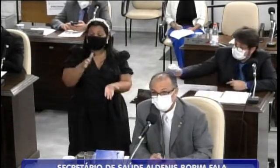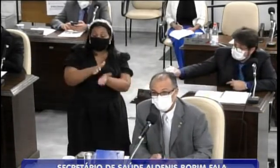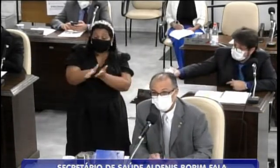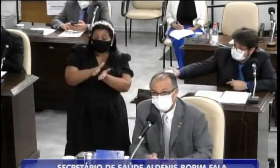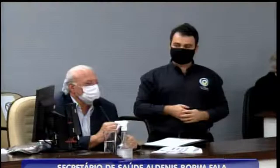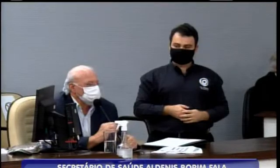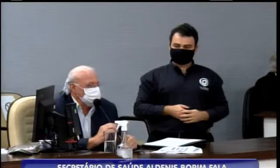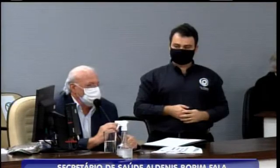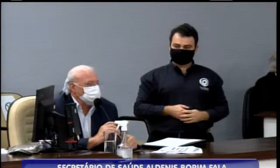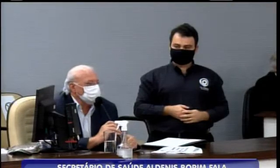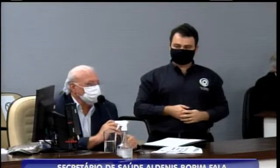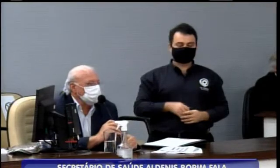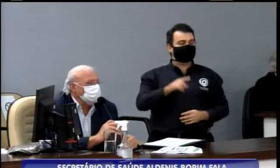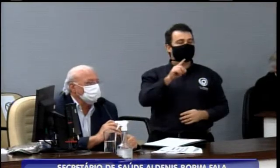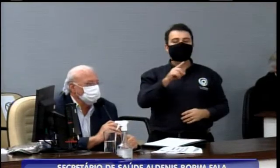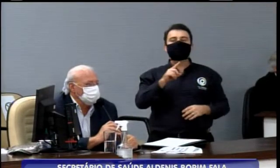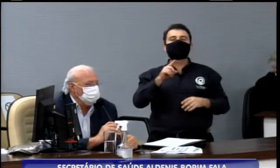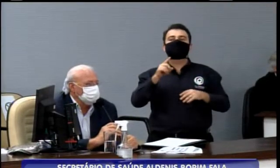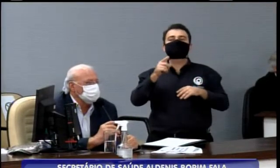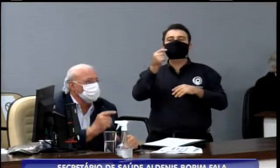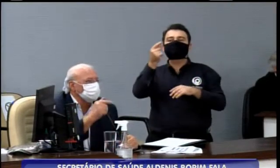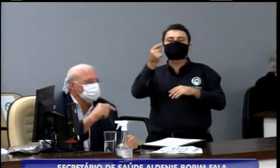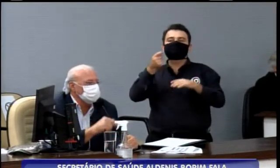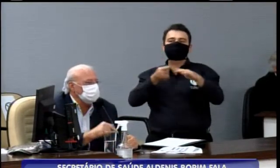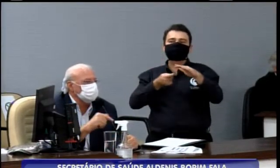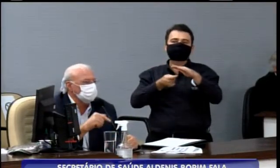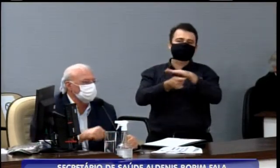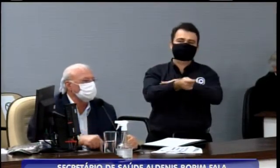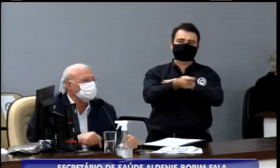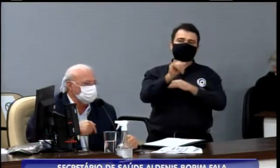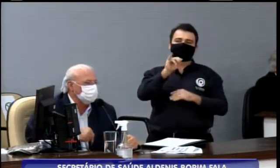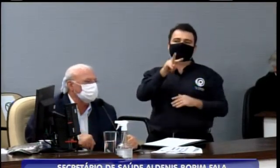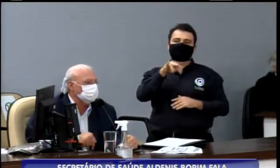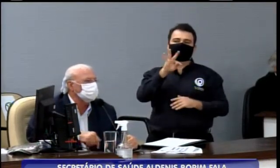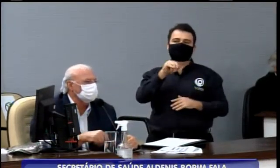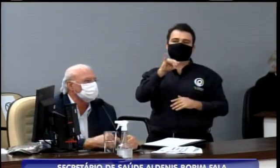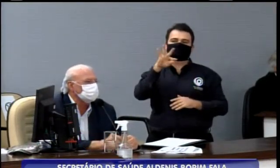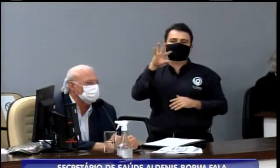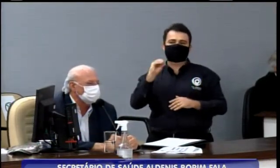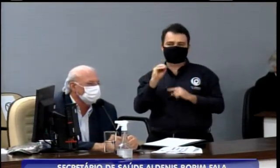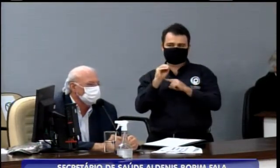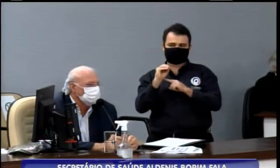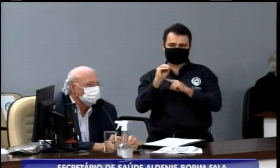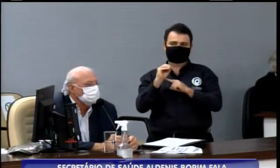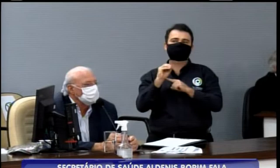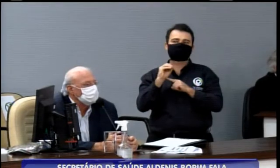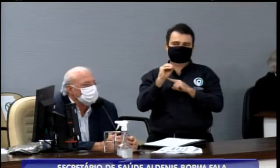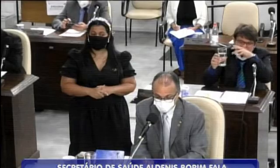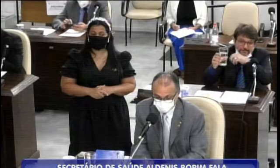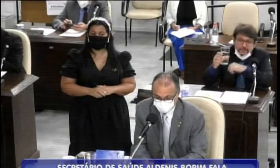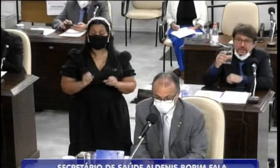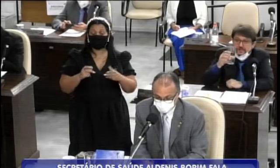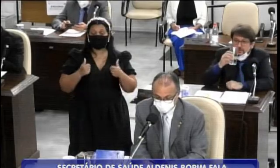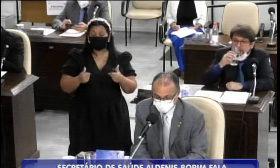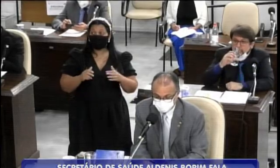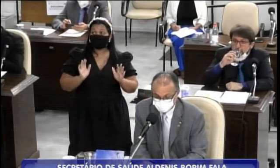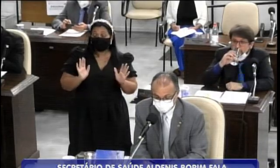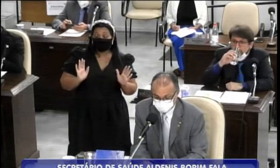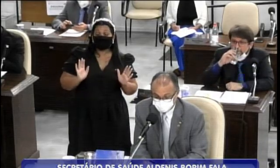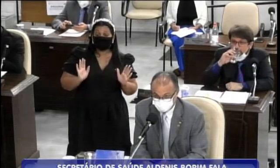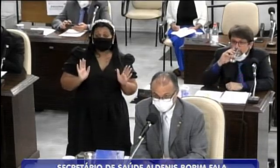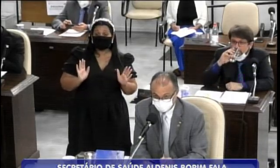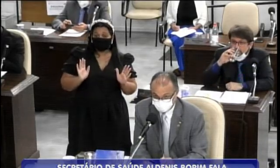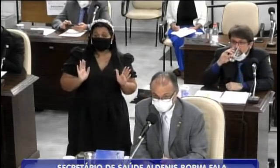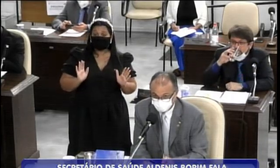isso? Isso, é só investimento, é só equipamento. O custeio do hospital será do município. Tá, então, não, então, mas ele